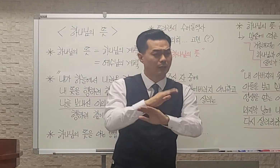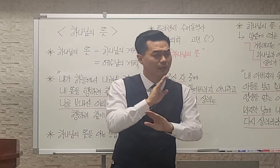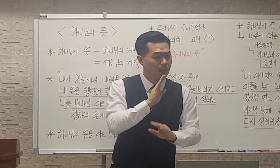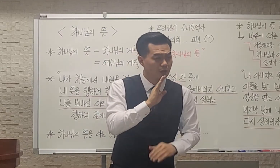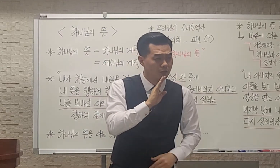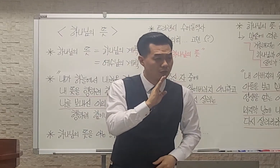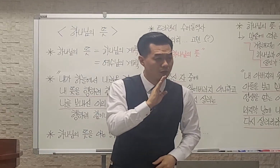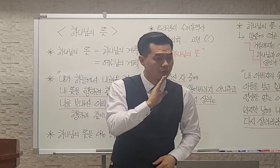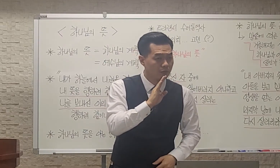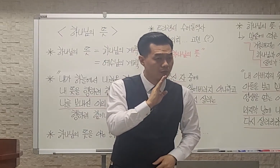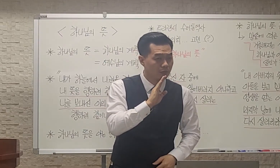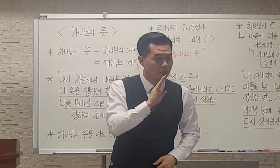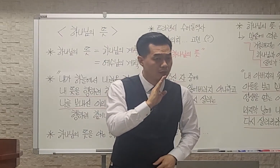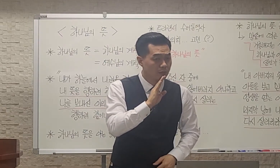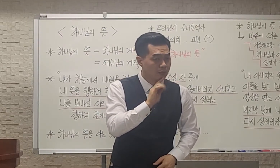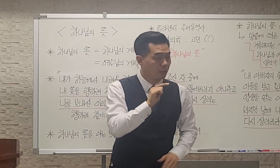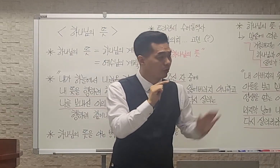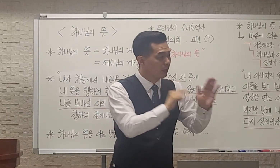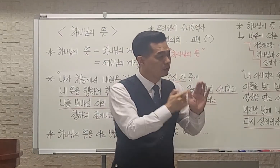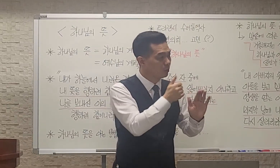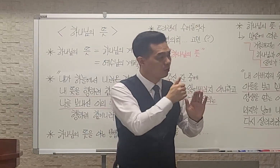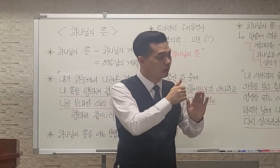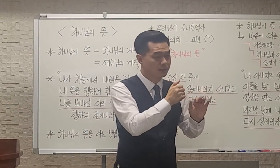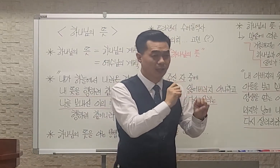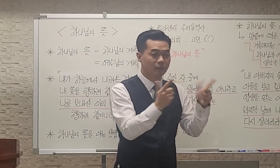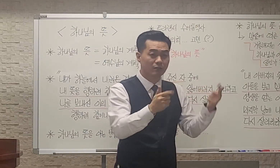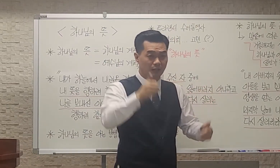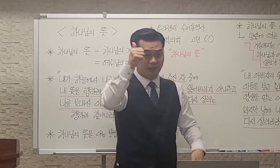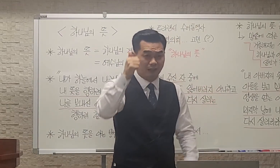맞나요? 그럼 거기 가서 통역하지 않는 게 낫나요?